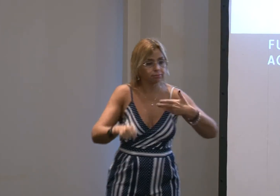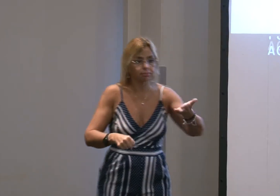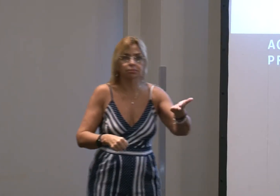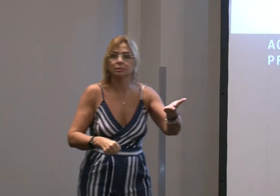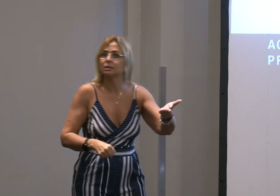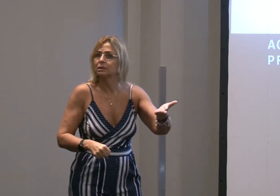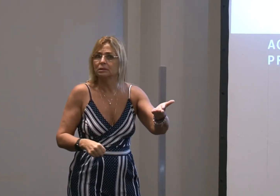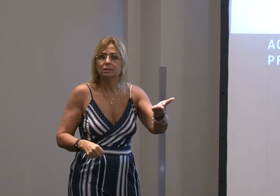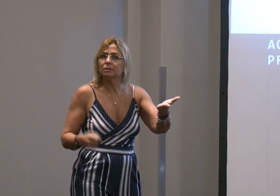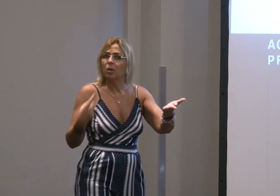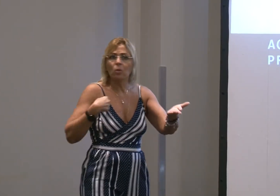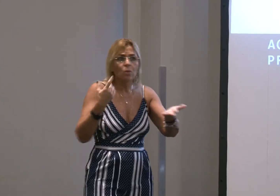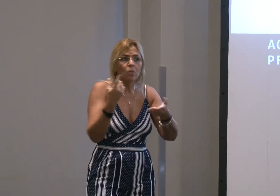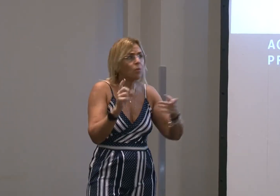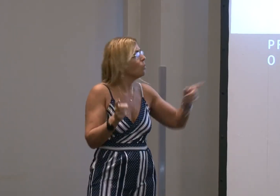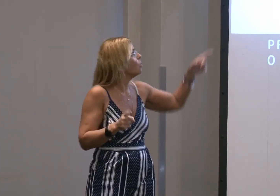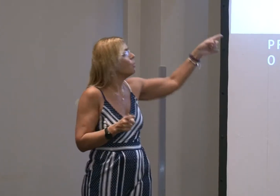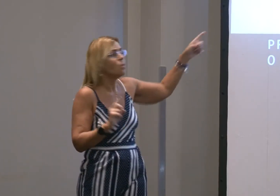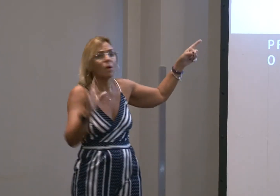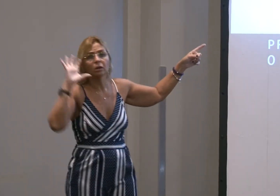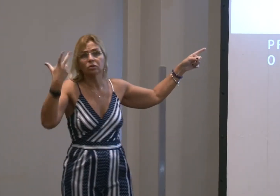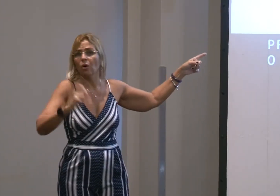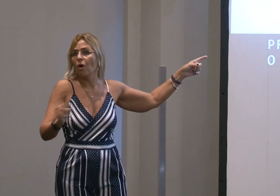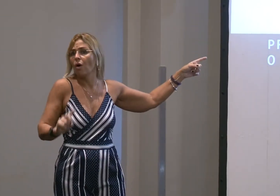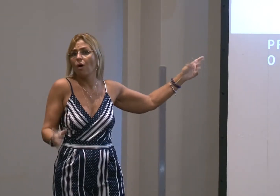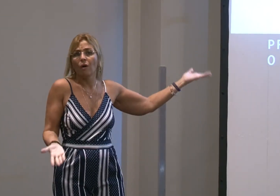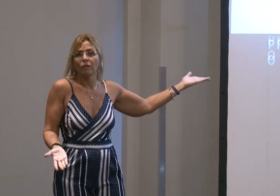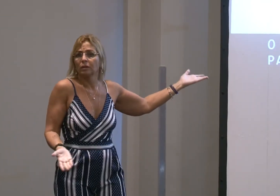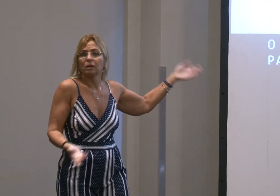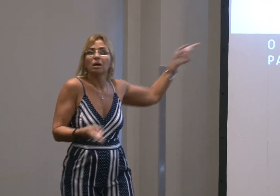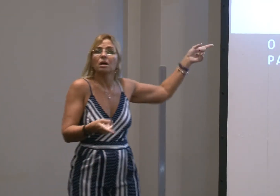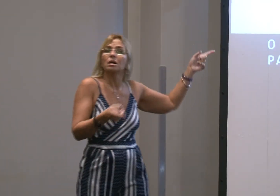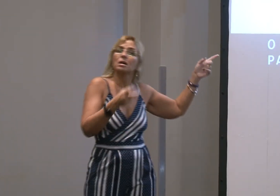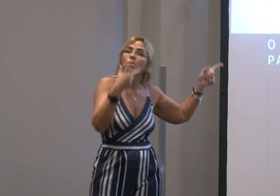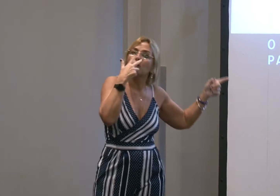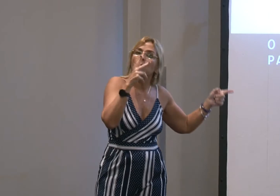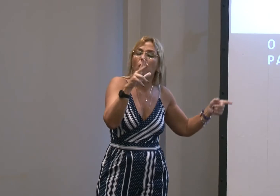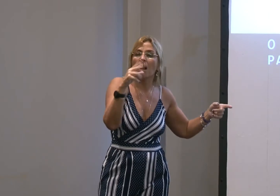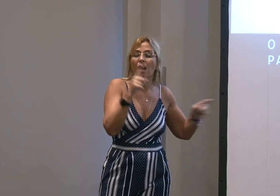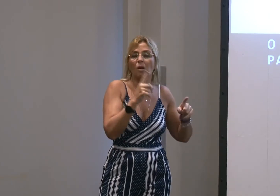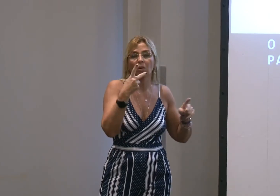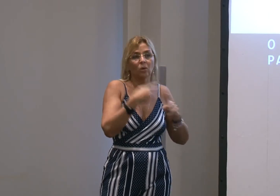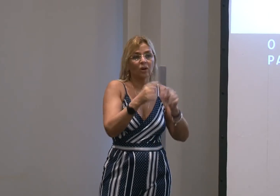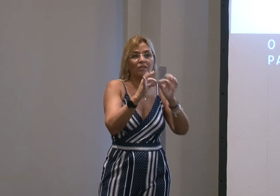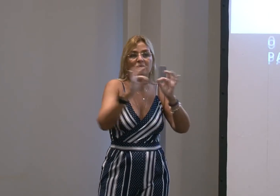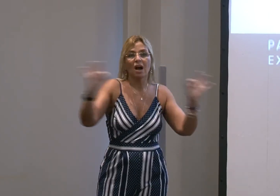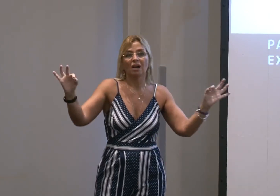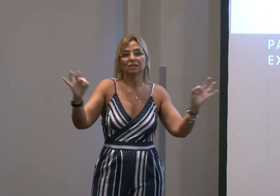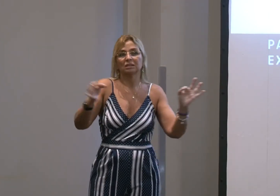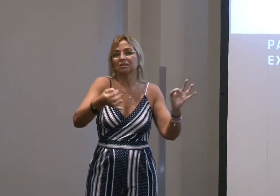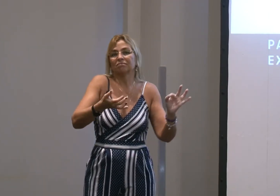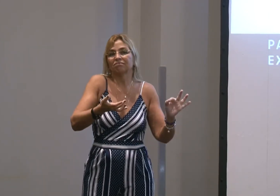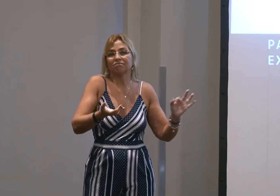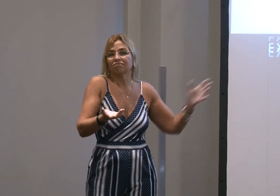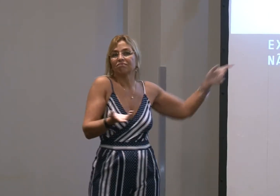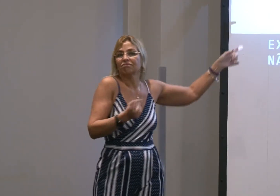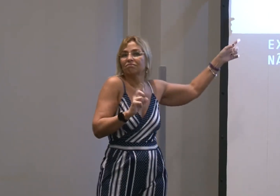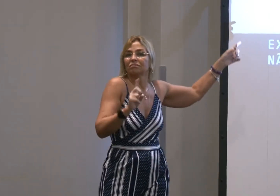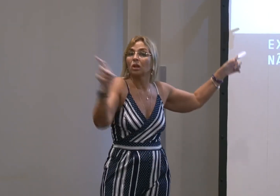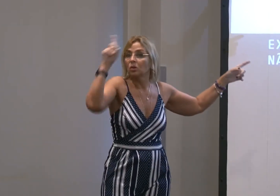fico extremamente brava, porque isso não vai resolver minha situação, não vai resolver meu atendimento médico. Ele não consegue nem